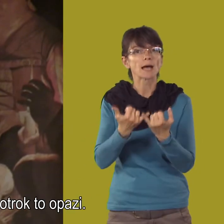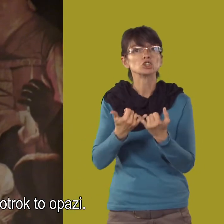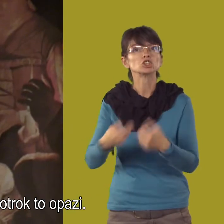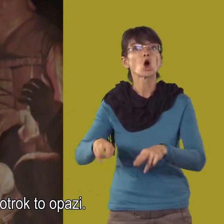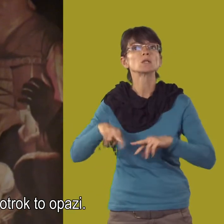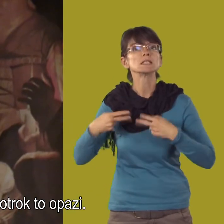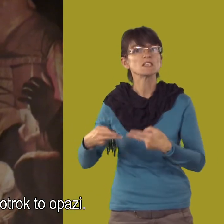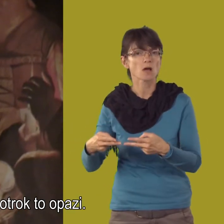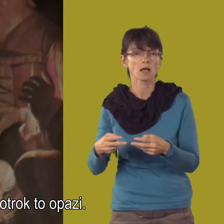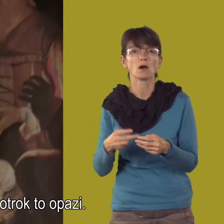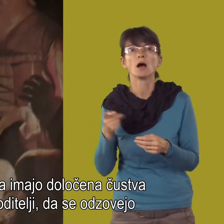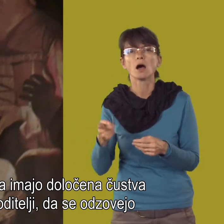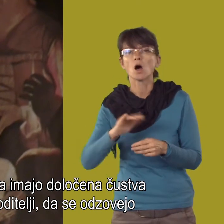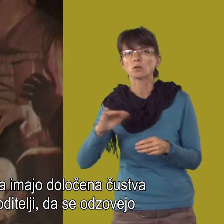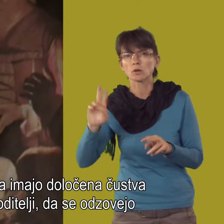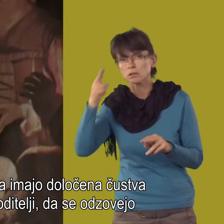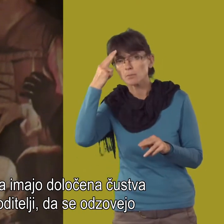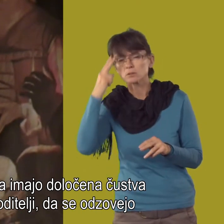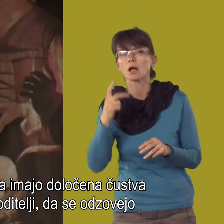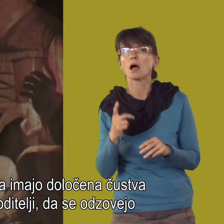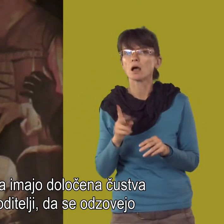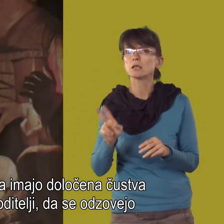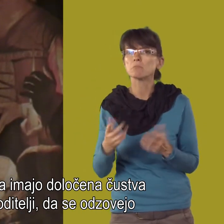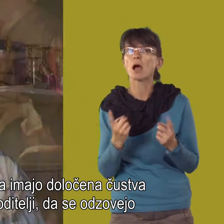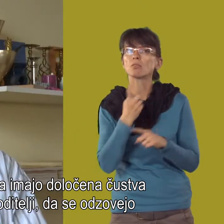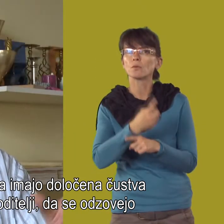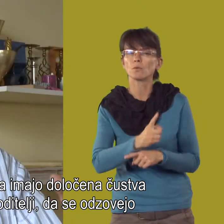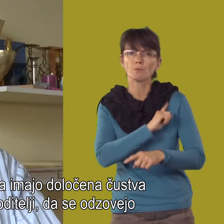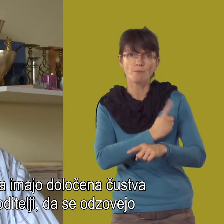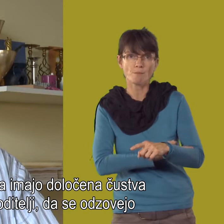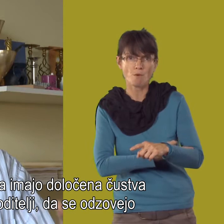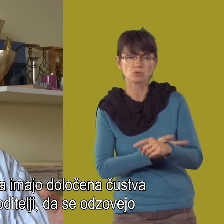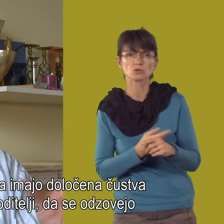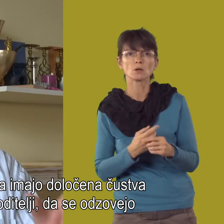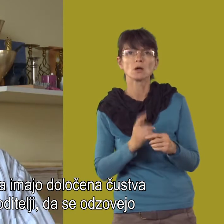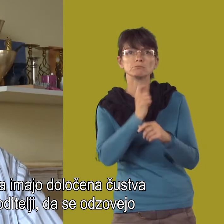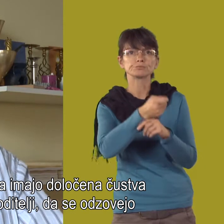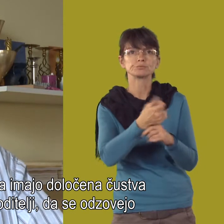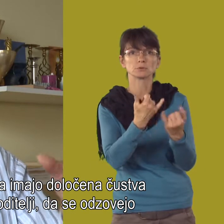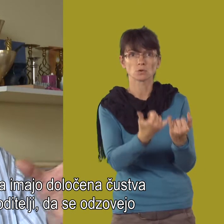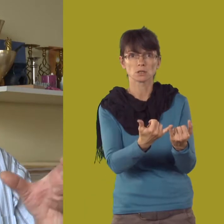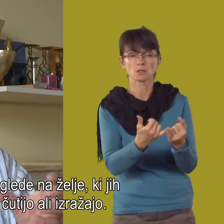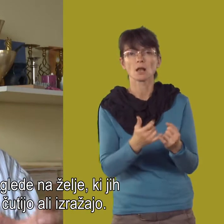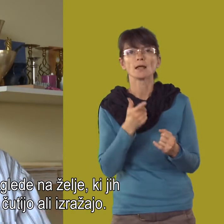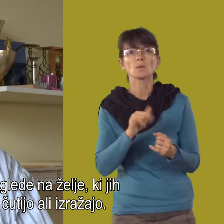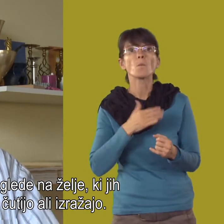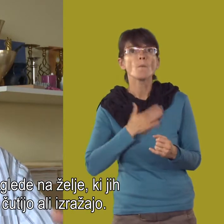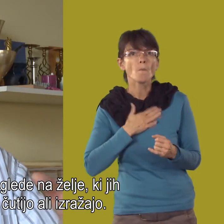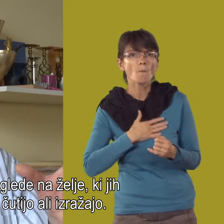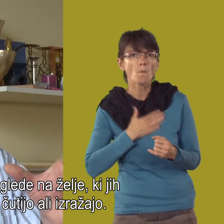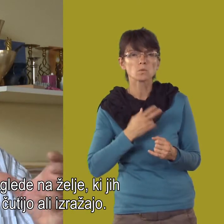in otrok to opazi. Torej prepozna, da imajo določena čustva moč nad roditelji, da se jim odzovejo